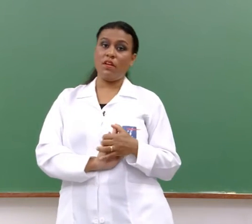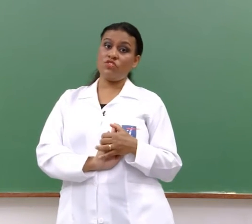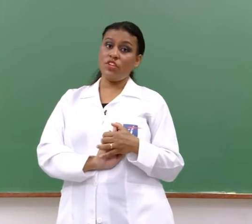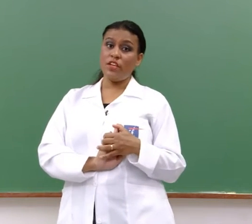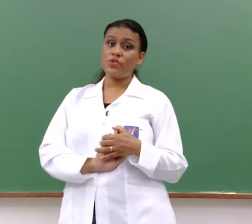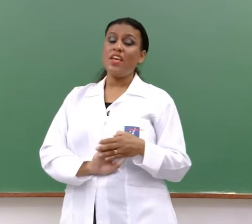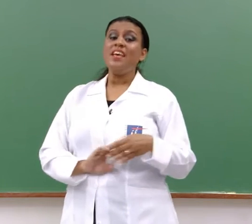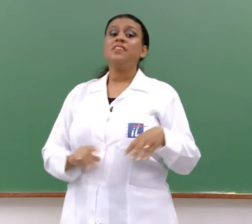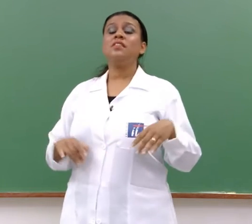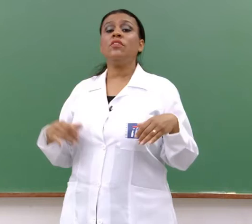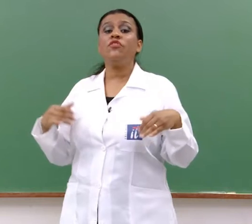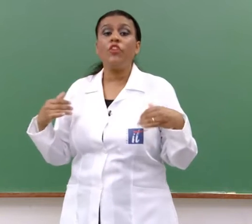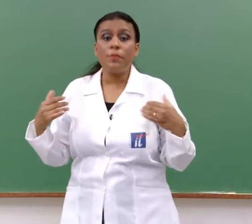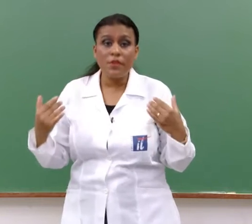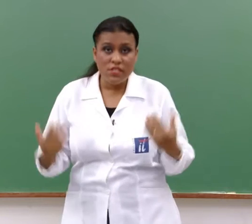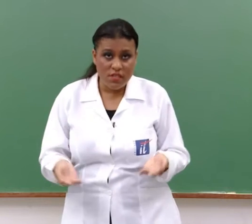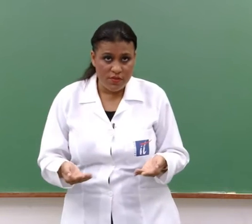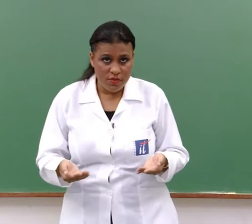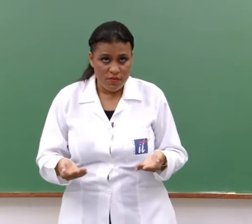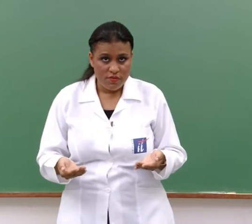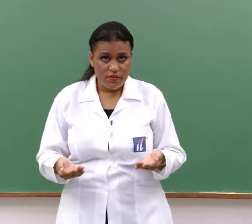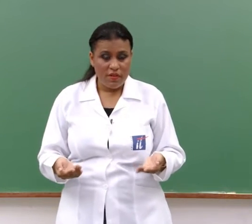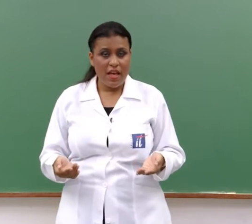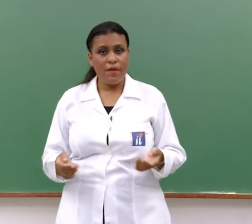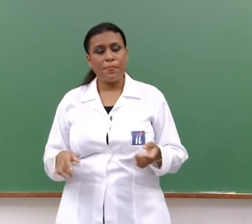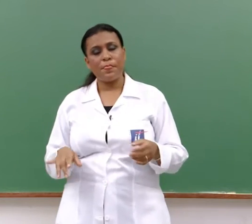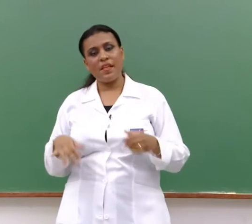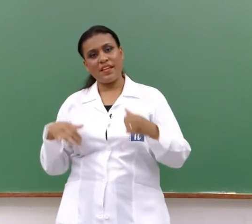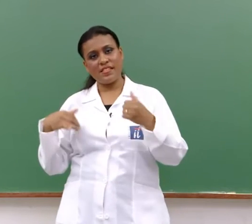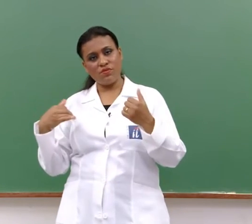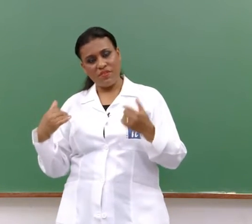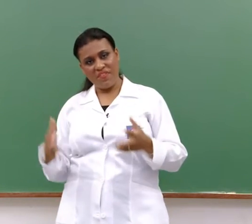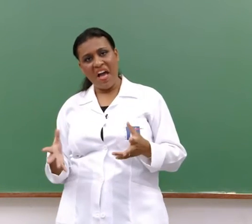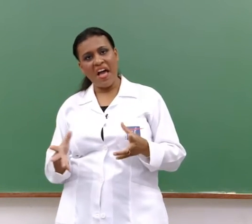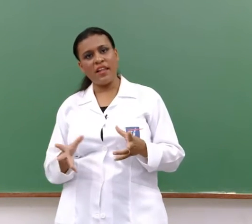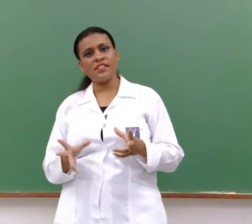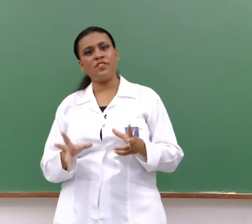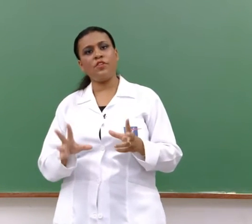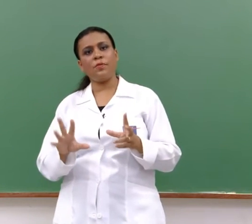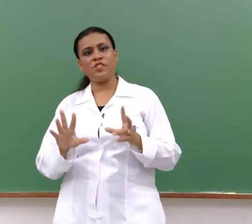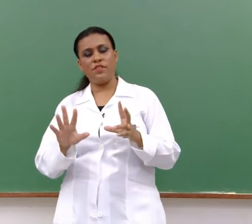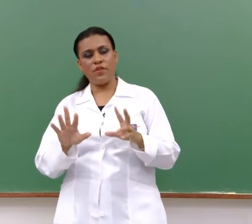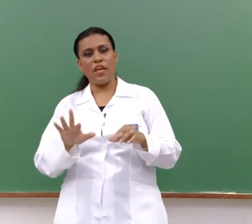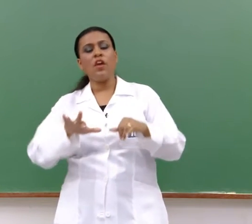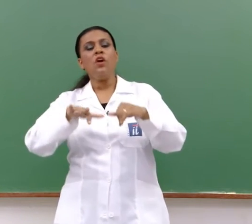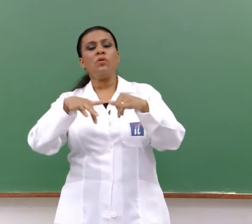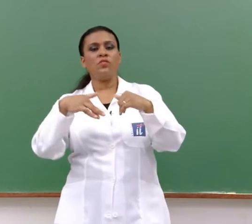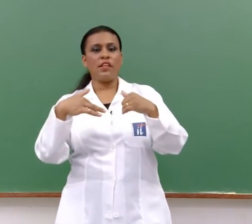entendi isso. Se não for possível, né? A questão da fala, se não for possível nem com